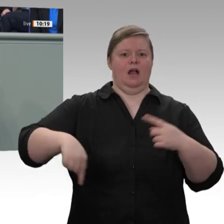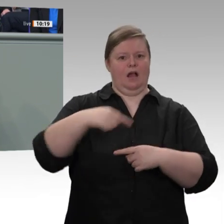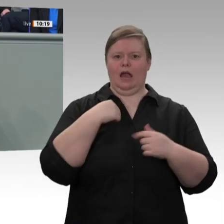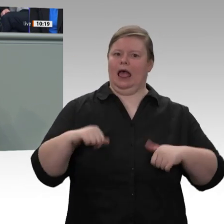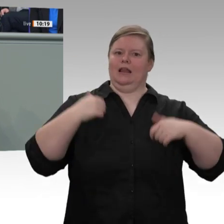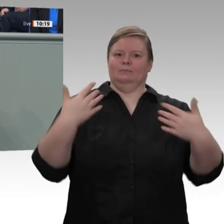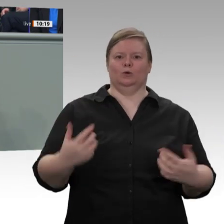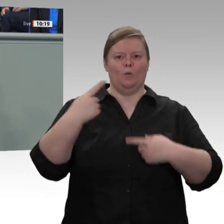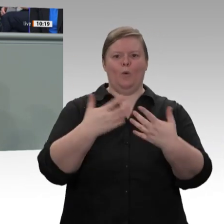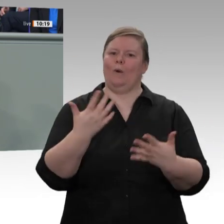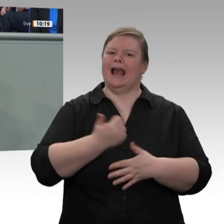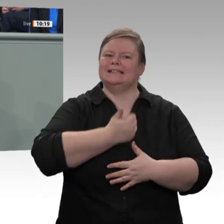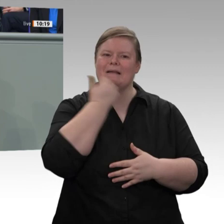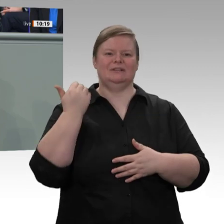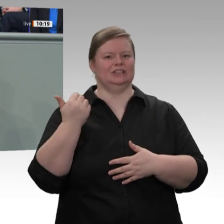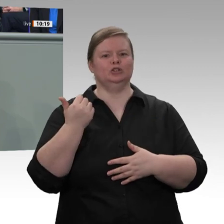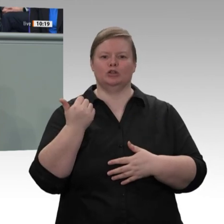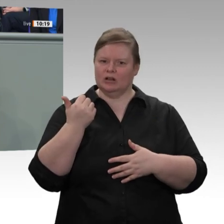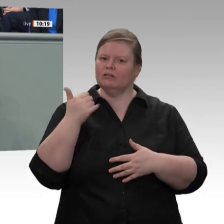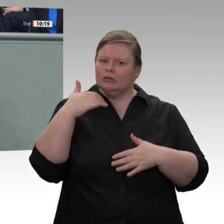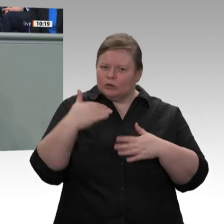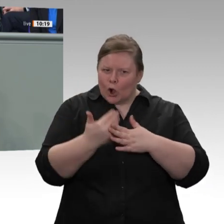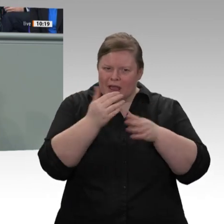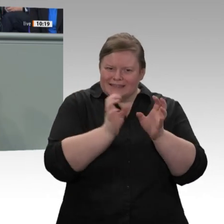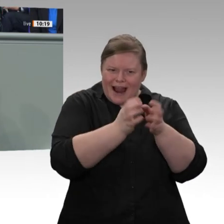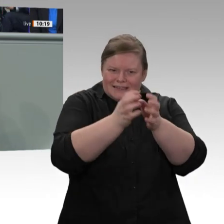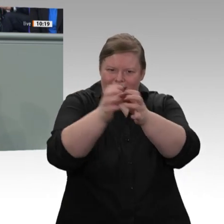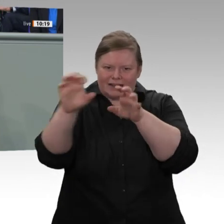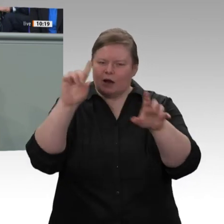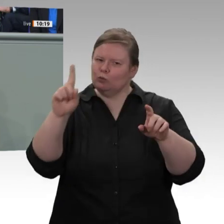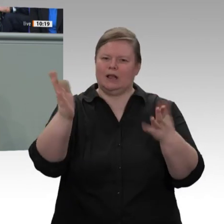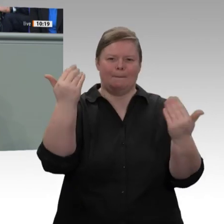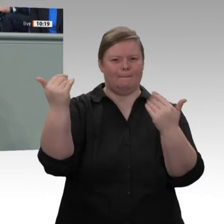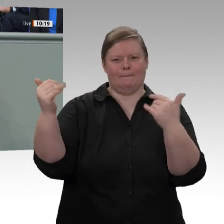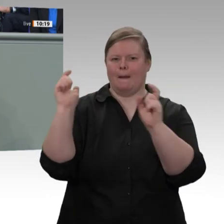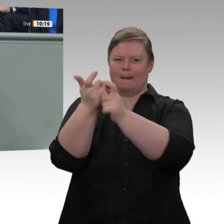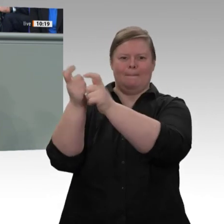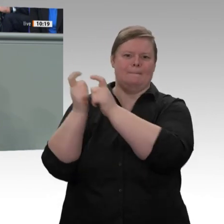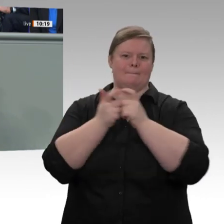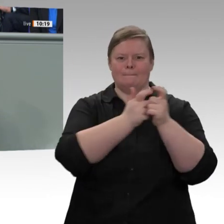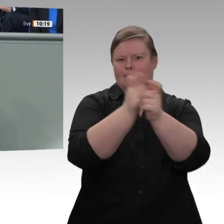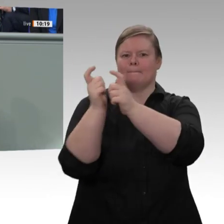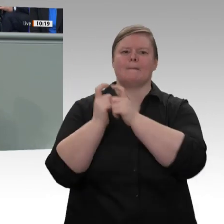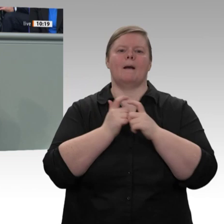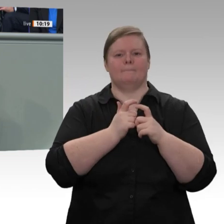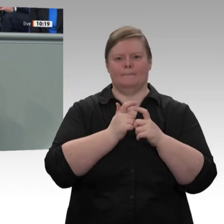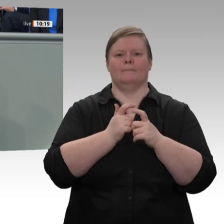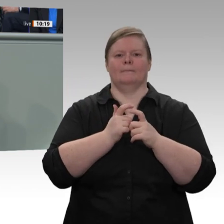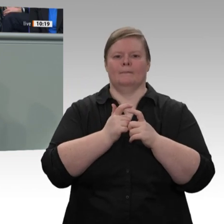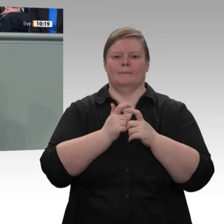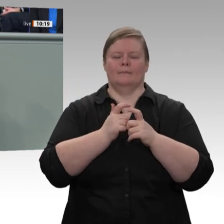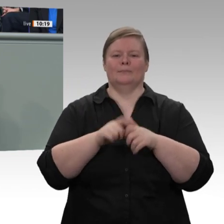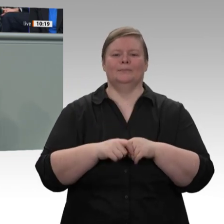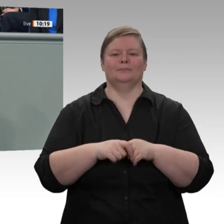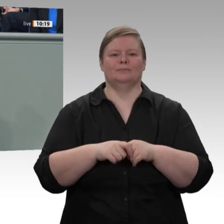hier verbreitet, weil es sich um einen geisteskranken, einen geistig verwirrten Täter gehandelt habe, deswegen sei diese